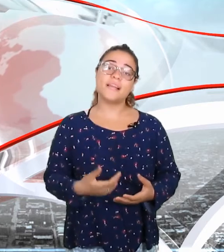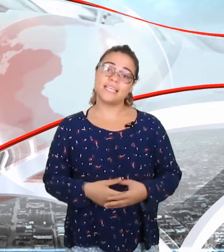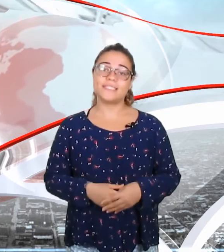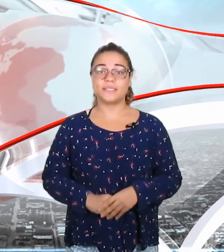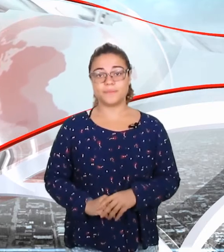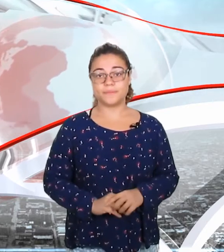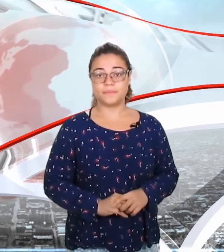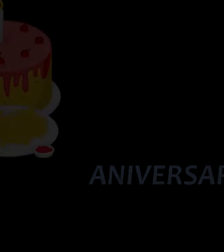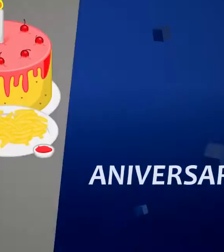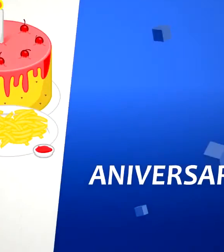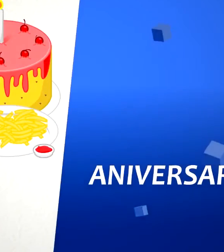feliz.